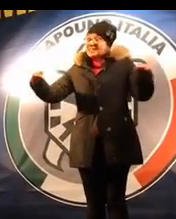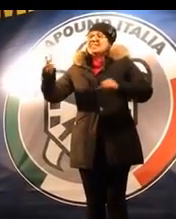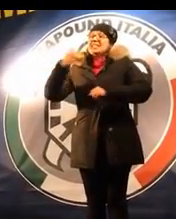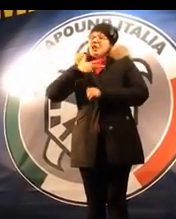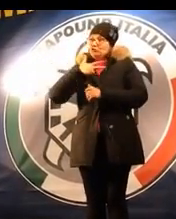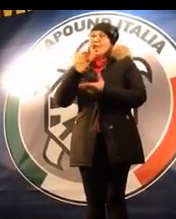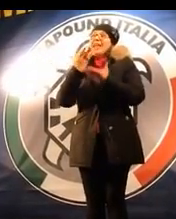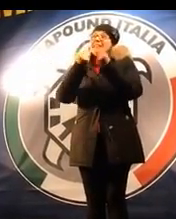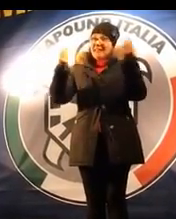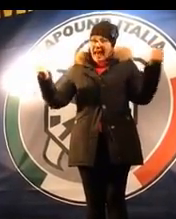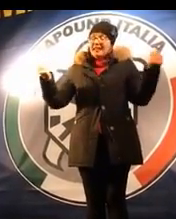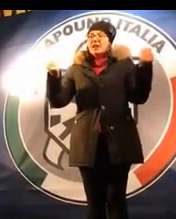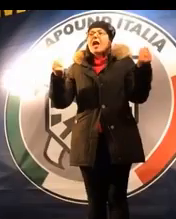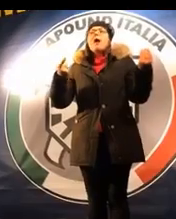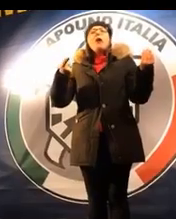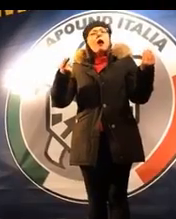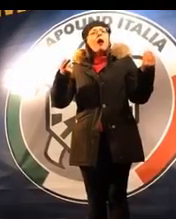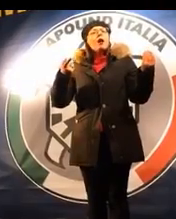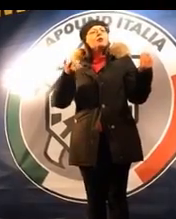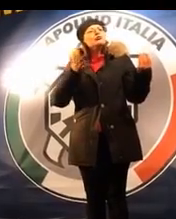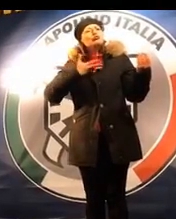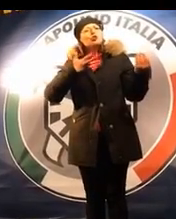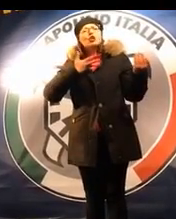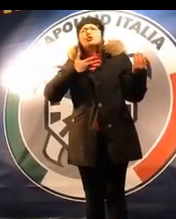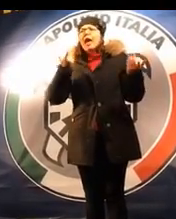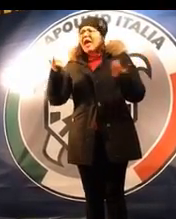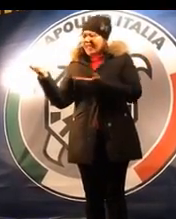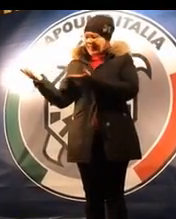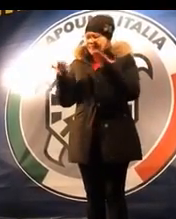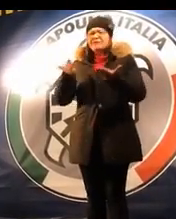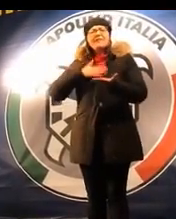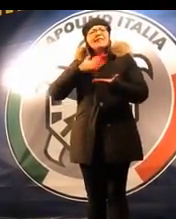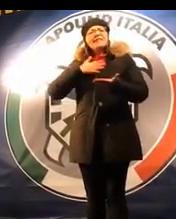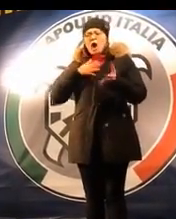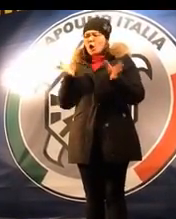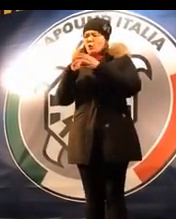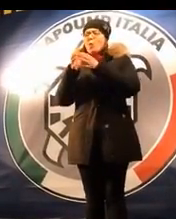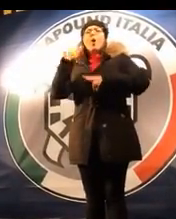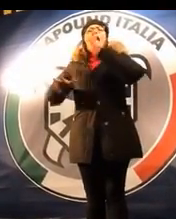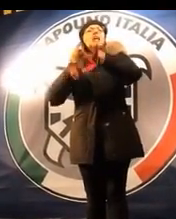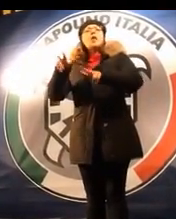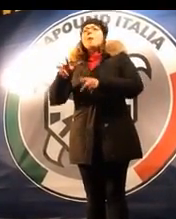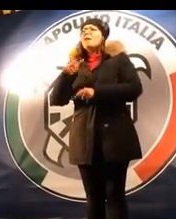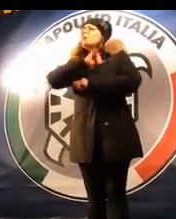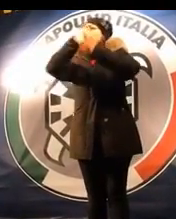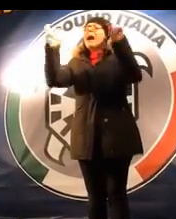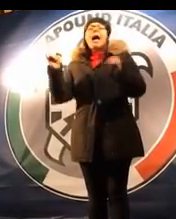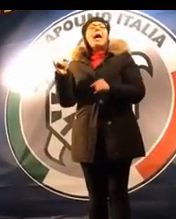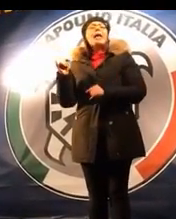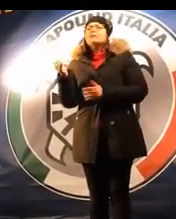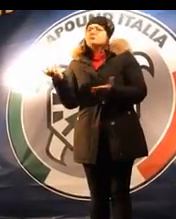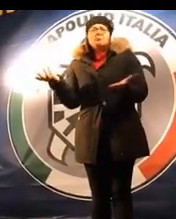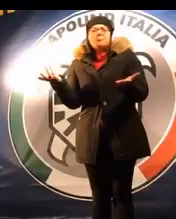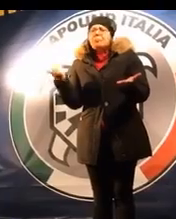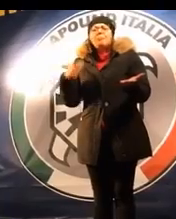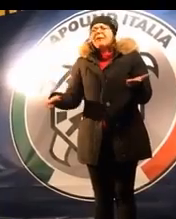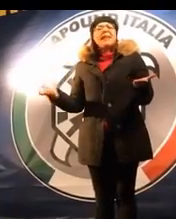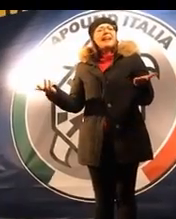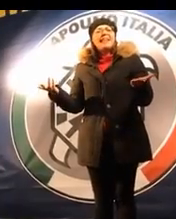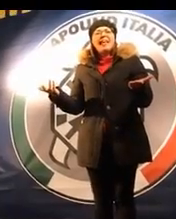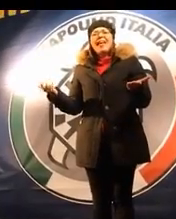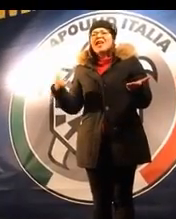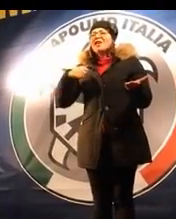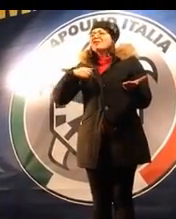un rappresentante di Casa Pound alle loro bellissime trasmissioni per parlare di programmi elettorali. Io non faccio